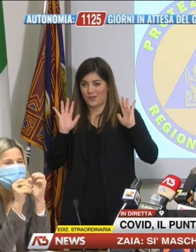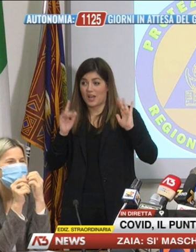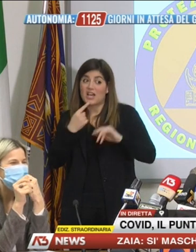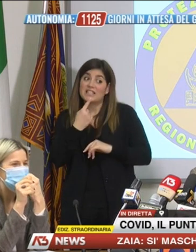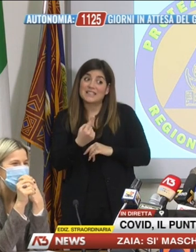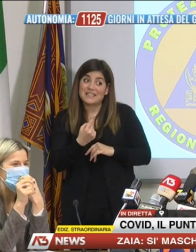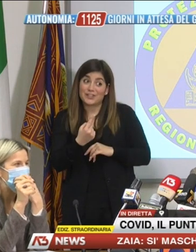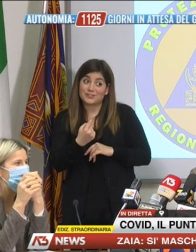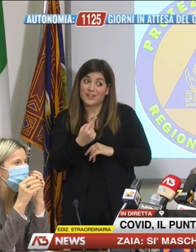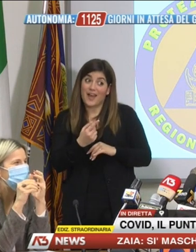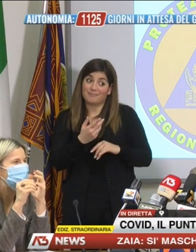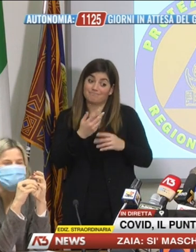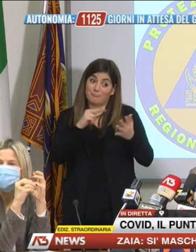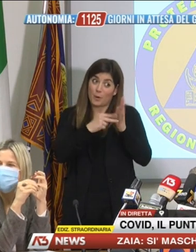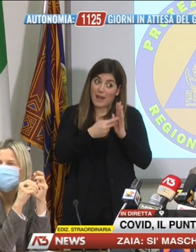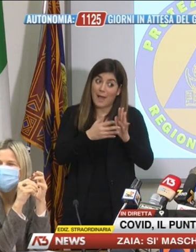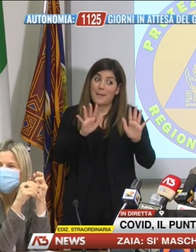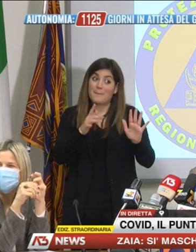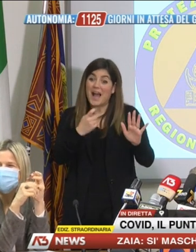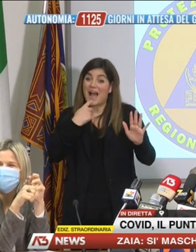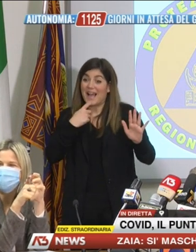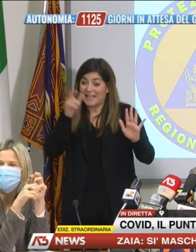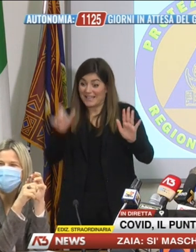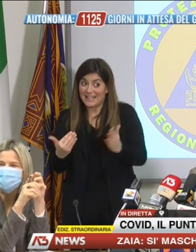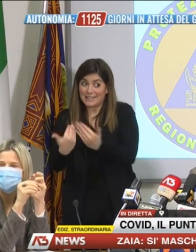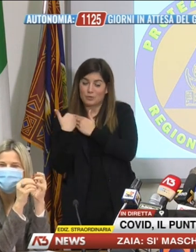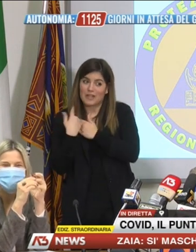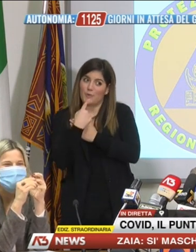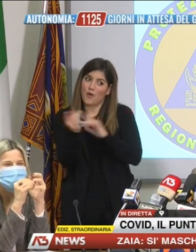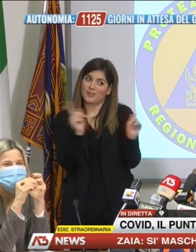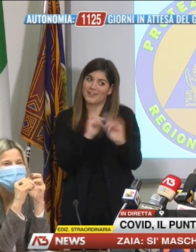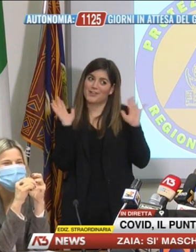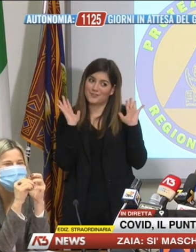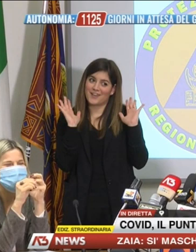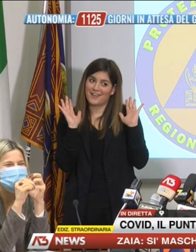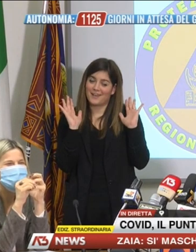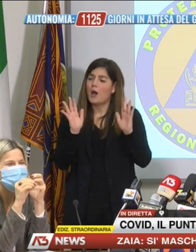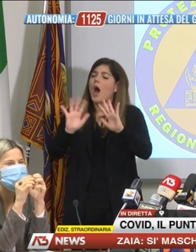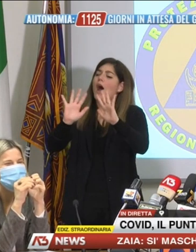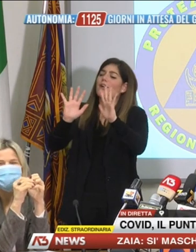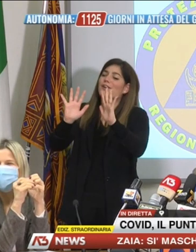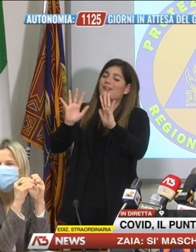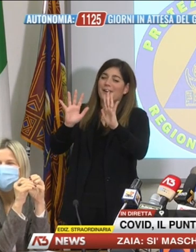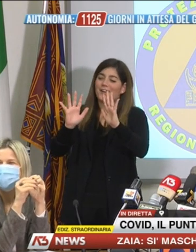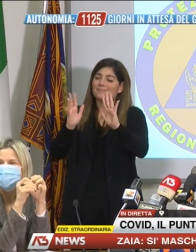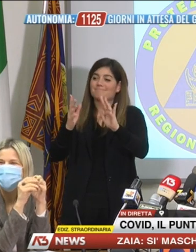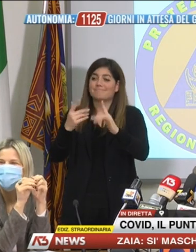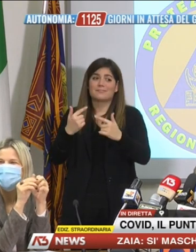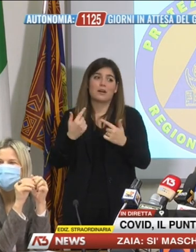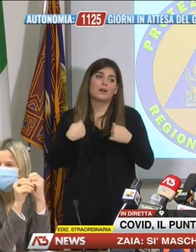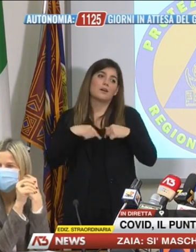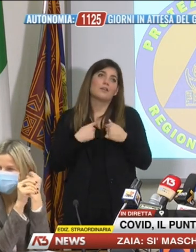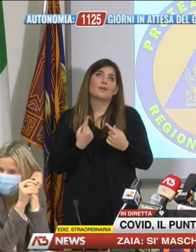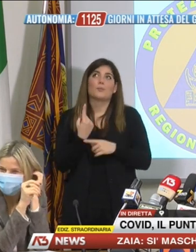No, la fonte è sempre fondamentale. Ah, peccatore evitare, il Corriere della Sera. Per evitare di rendere vabbè, importante. Ascolta, la